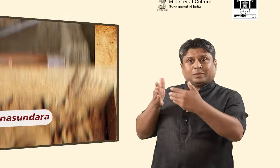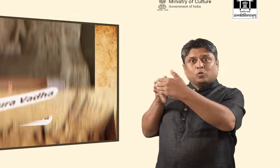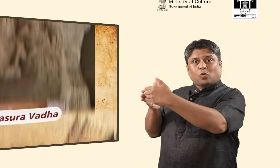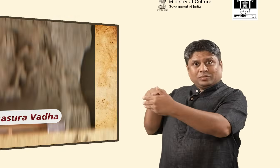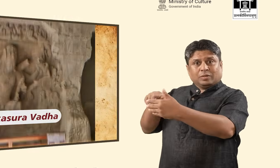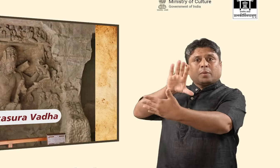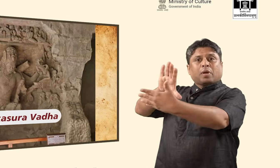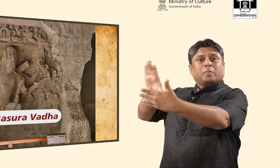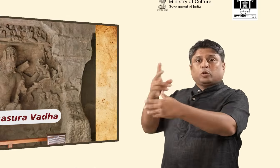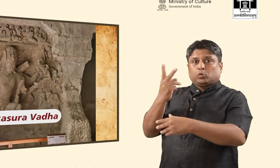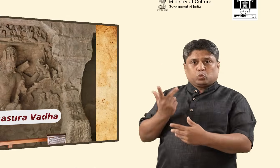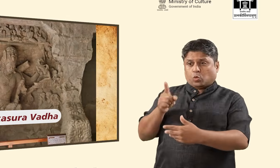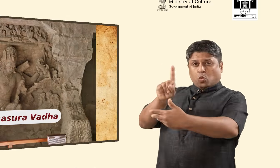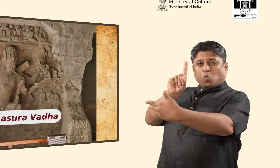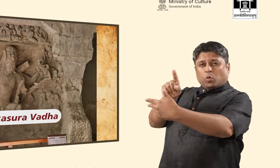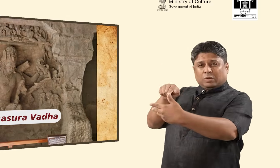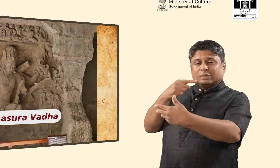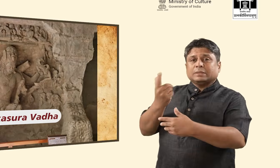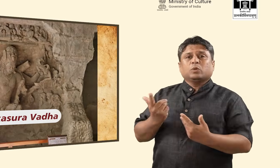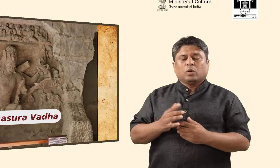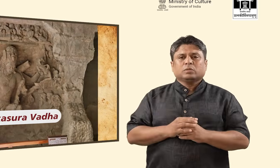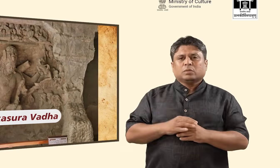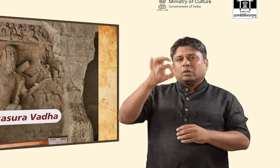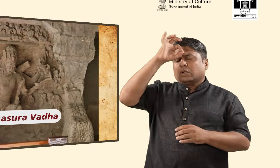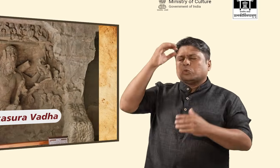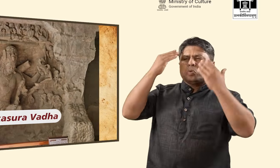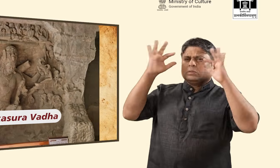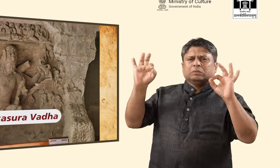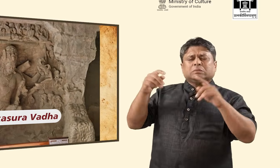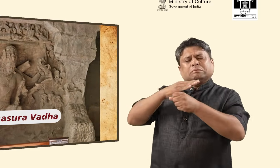वध, अज्ञानावरील विजय,